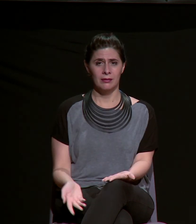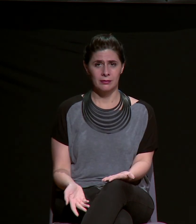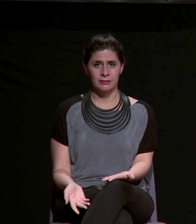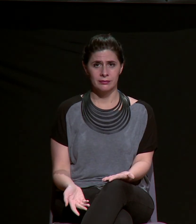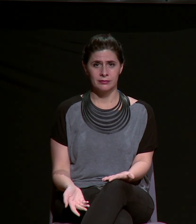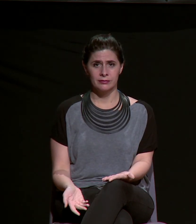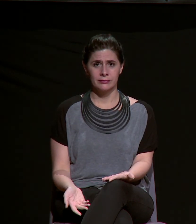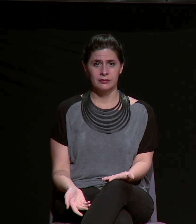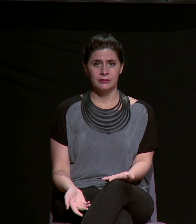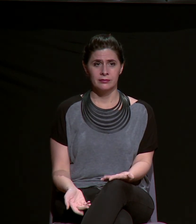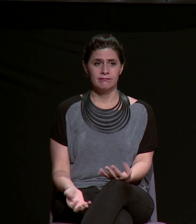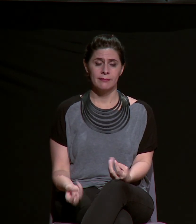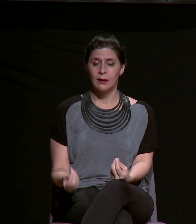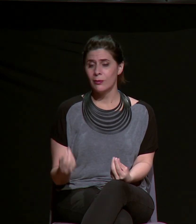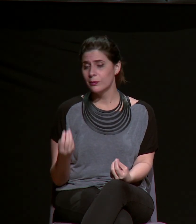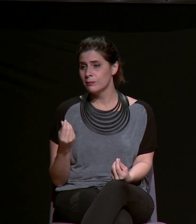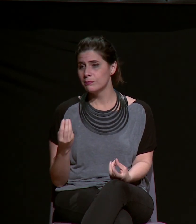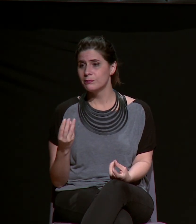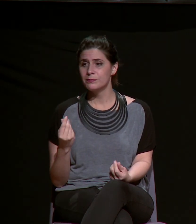artes. Então,